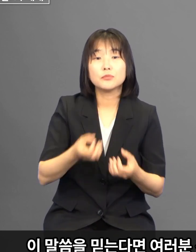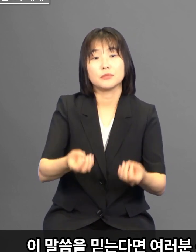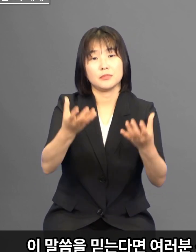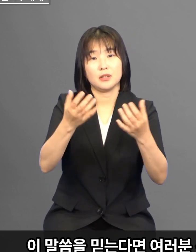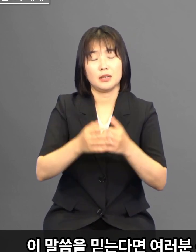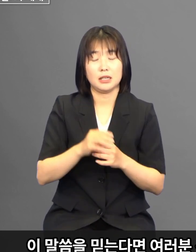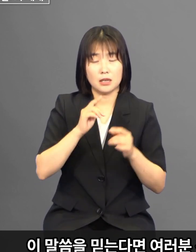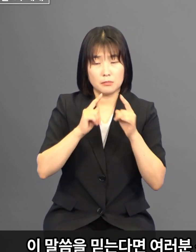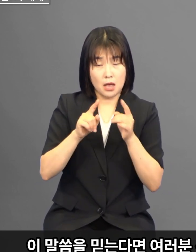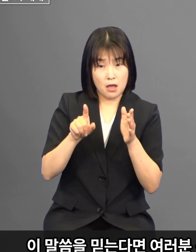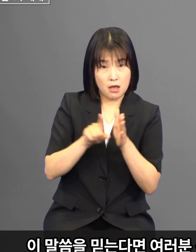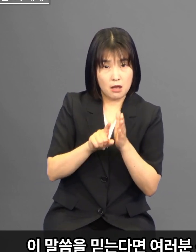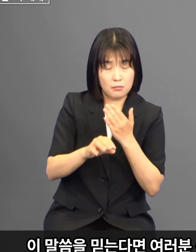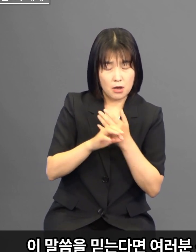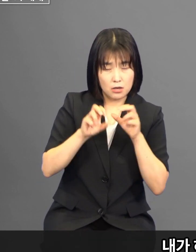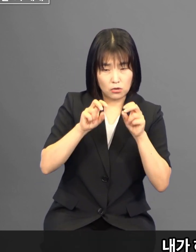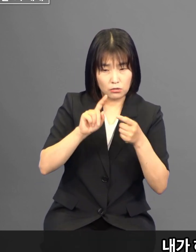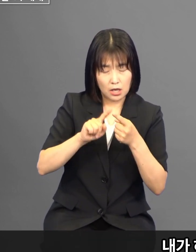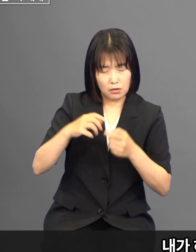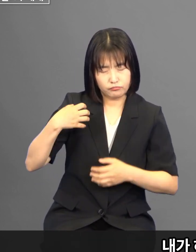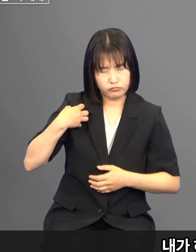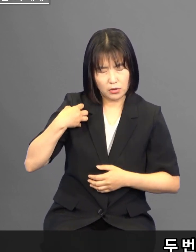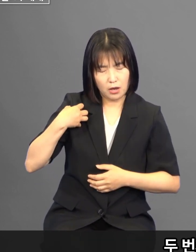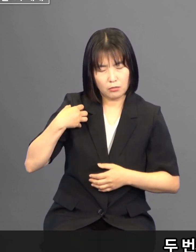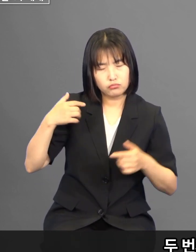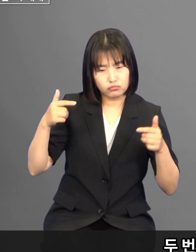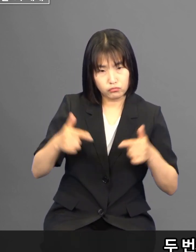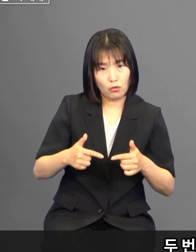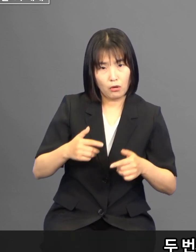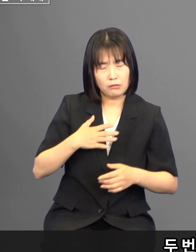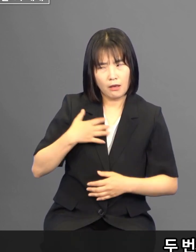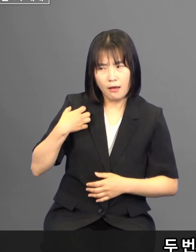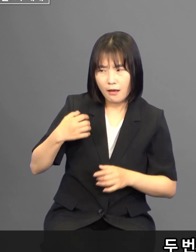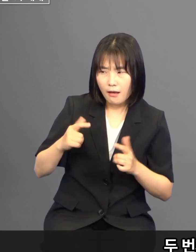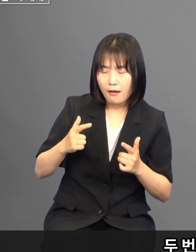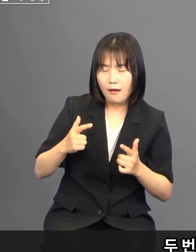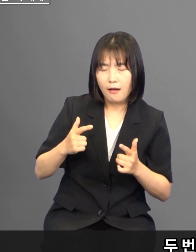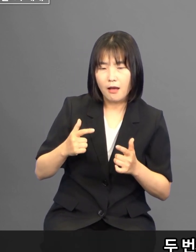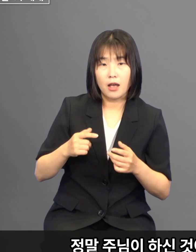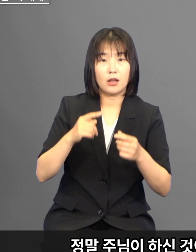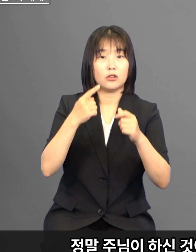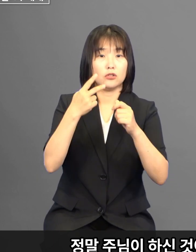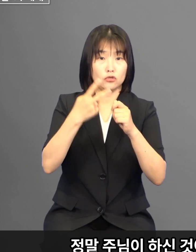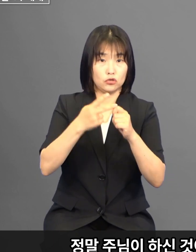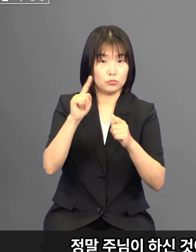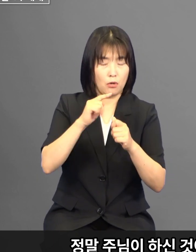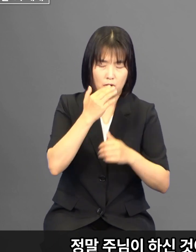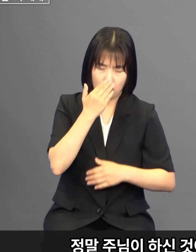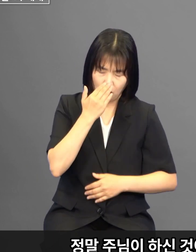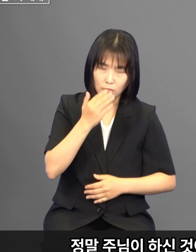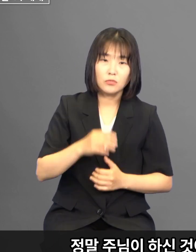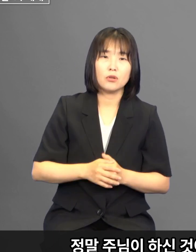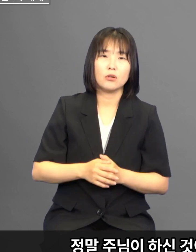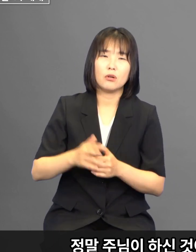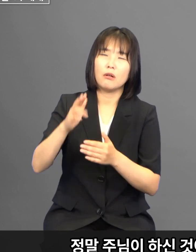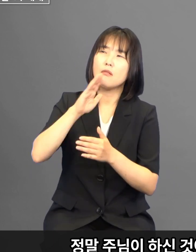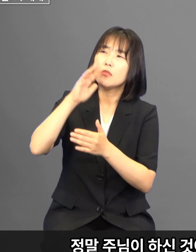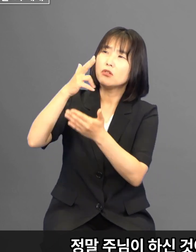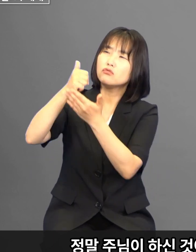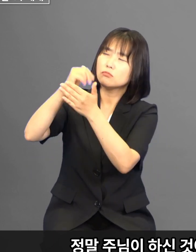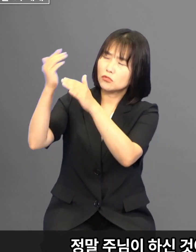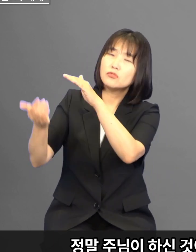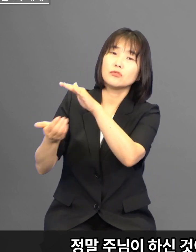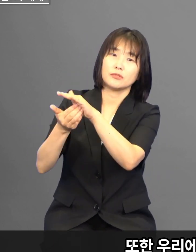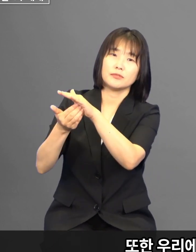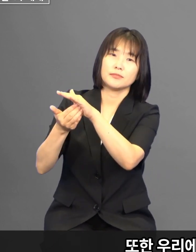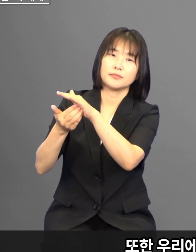선교에 대한 부담감이 굉장히 내려가죠. 아, 내가 하는 게 아니구나. 두 번째, 겸손해집니다. 아, 정말 주님이 하신 것이지. 깊은 겸손